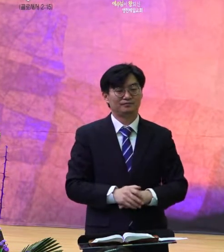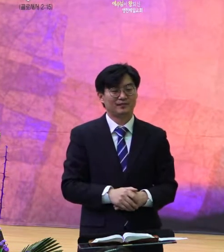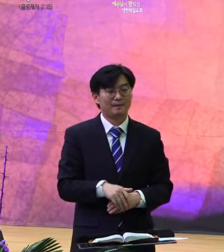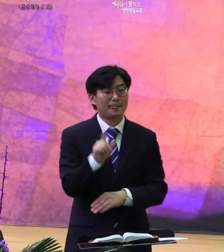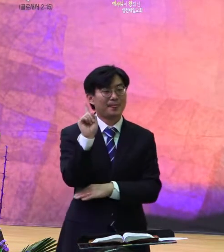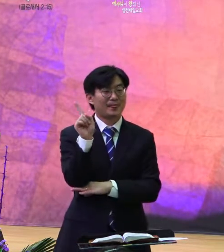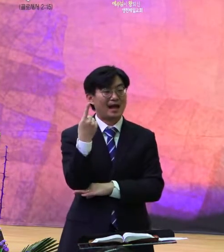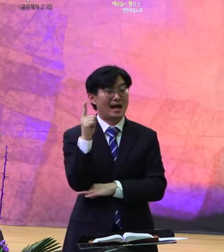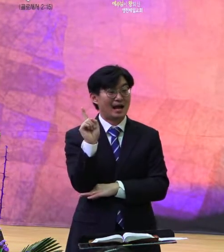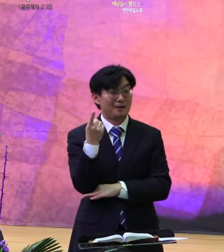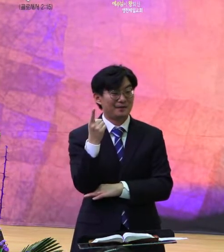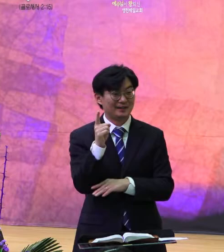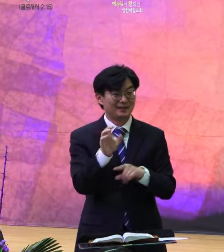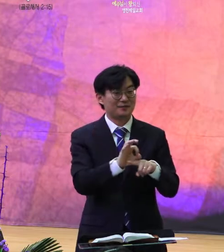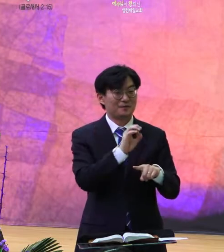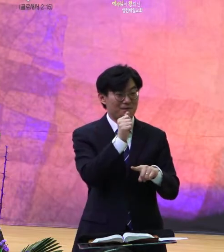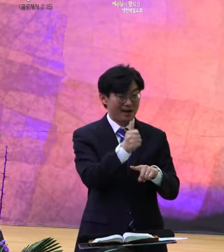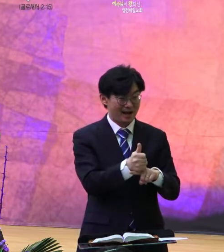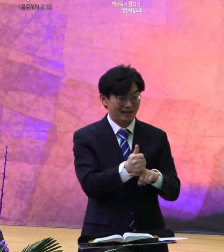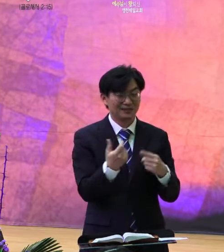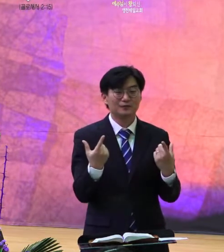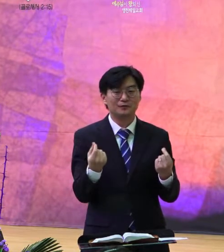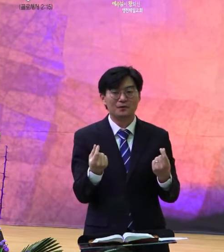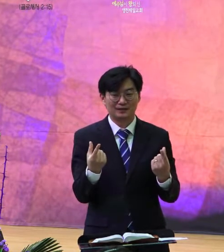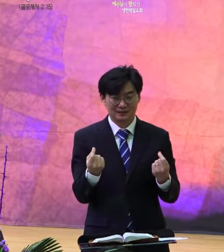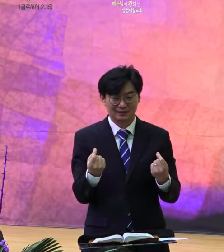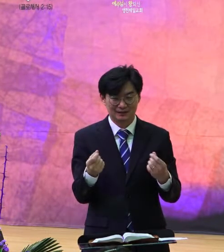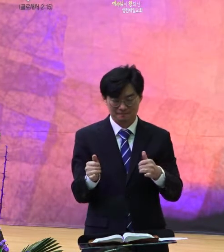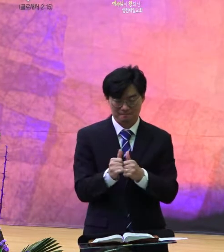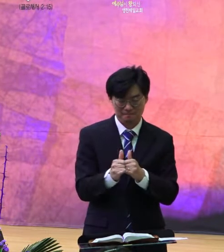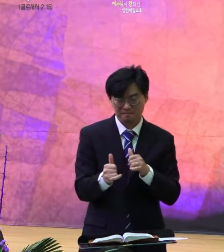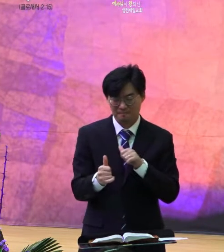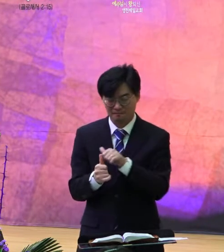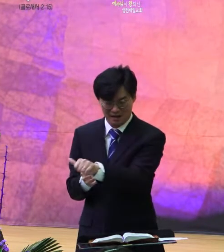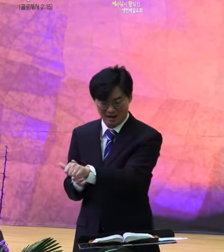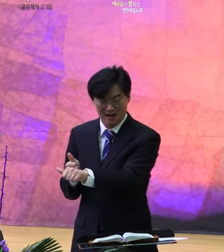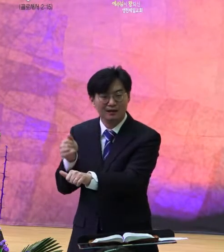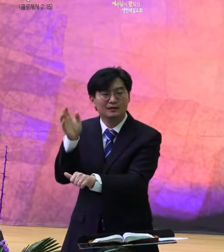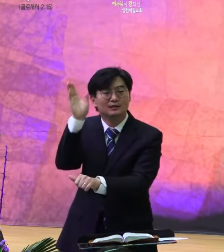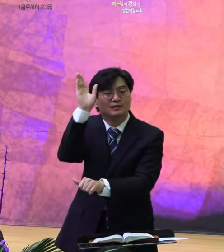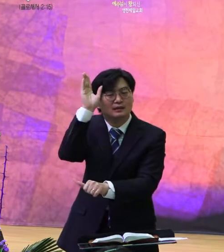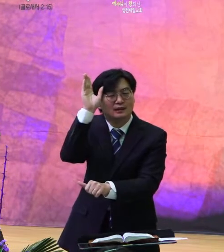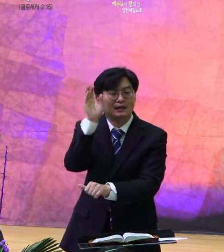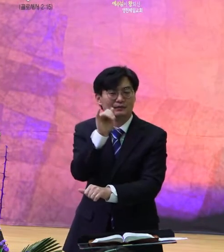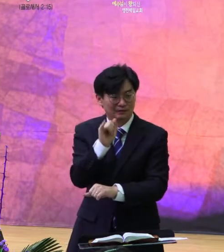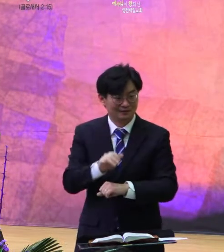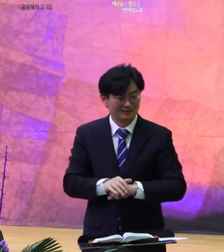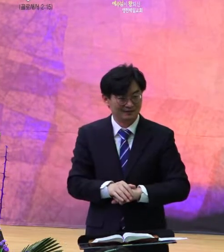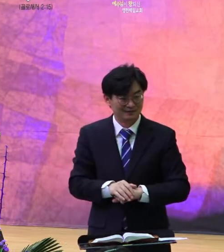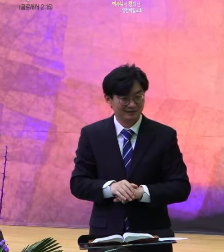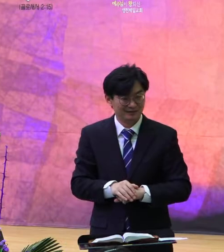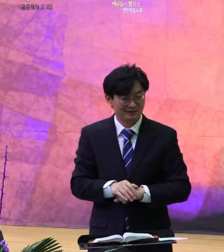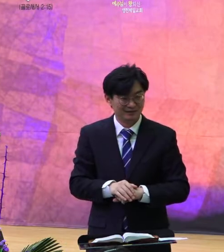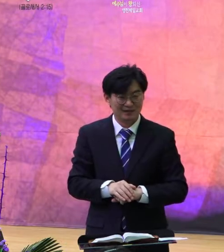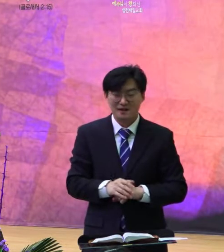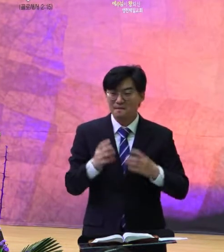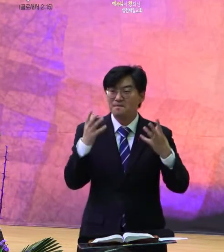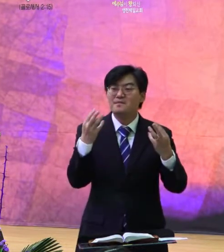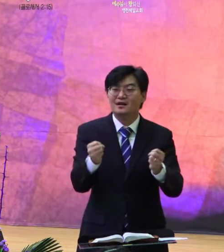다윗의 왕국처럼 그런 화려함과 영광을 재현할 수 있기를 간절히 소망했습니다. 그래서 수많은